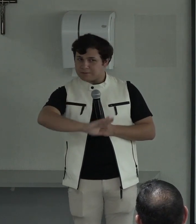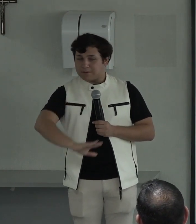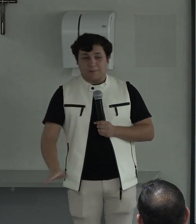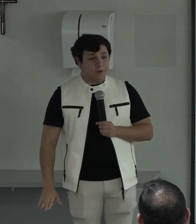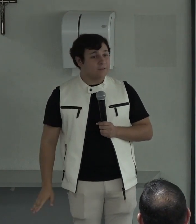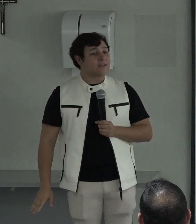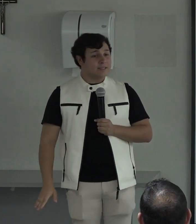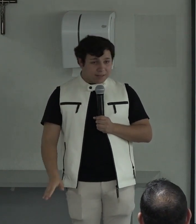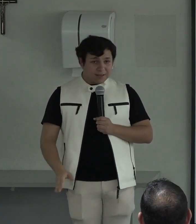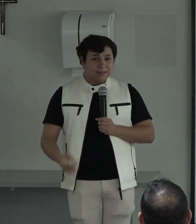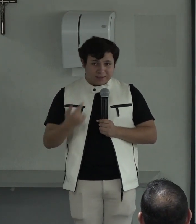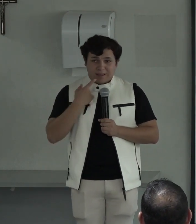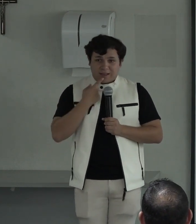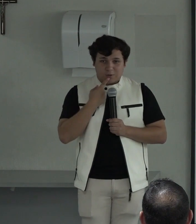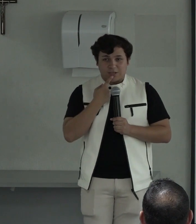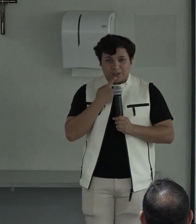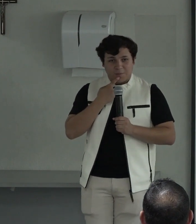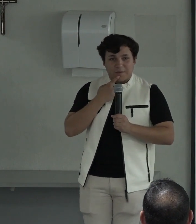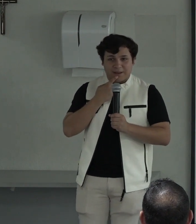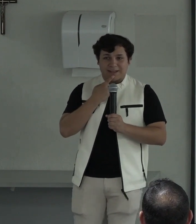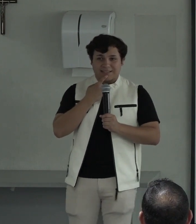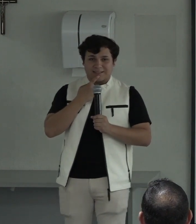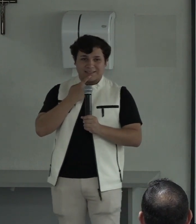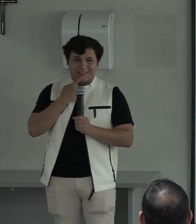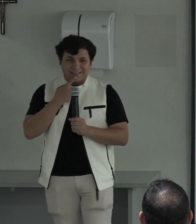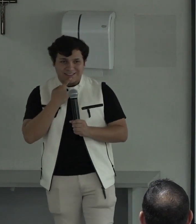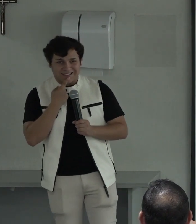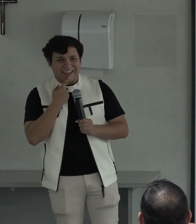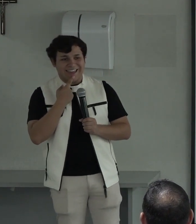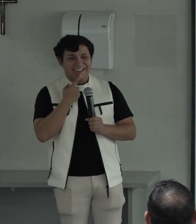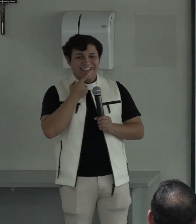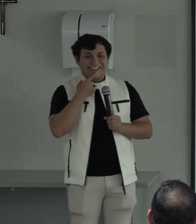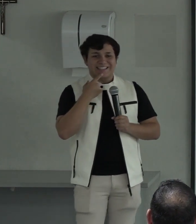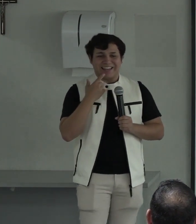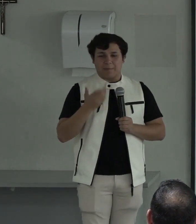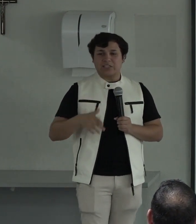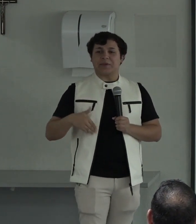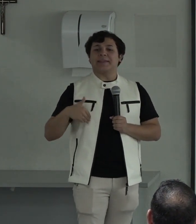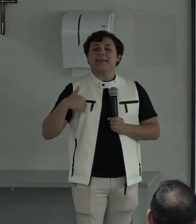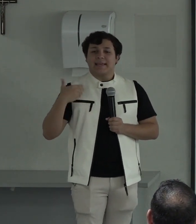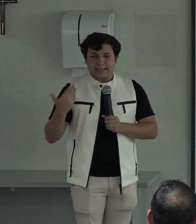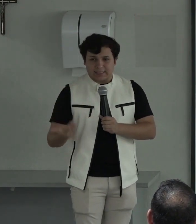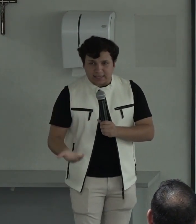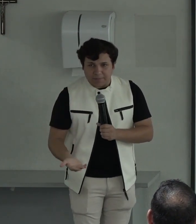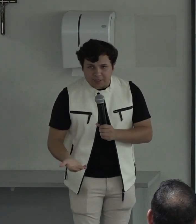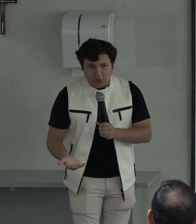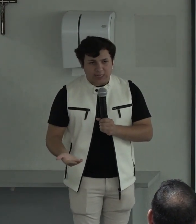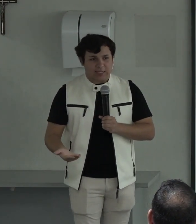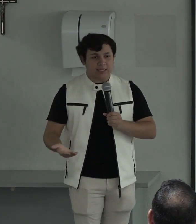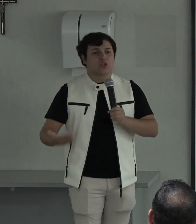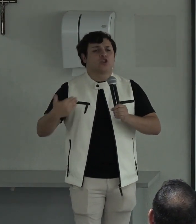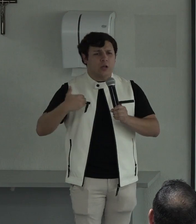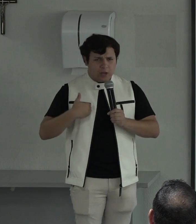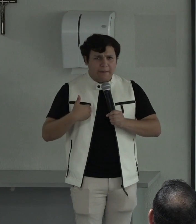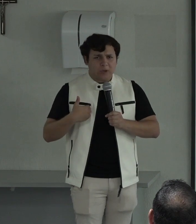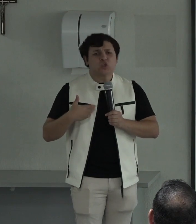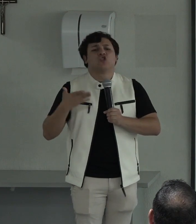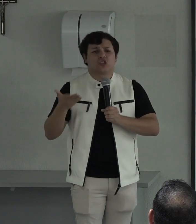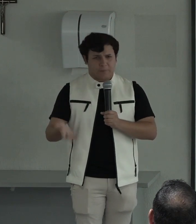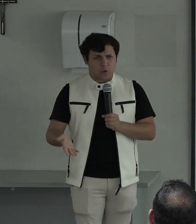estuviera muy difícil escuchándome hablar así. ¿Ok? Sería más bien que si la persona te dice, yo leo labios, no te